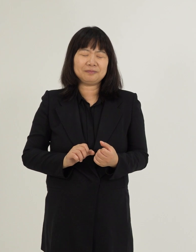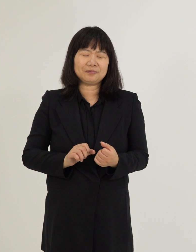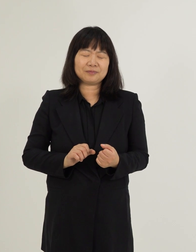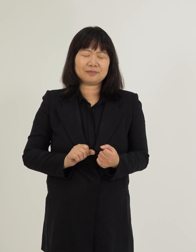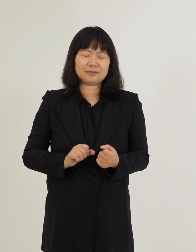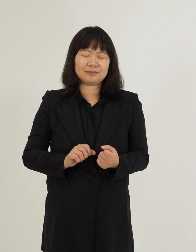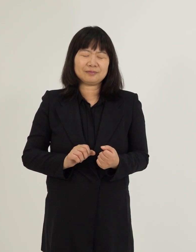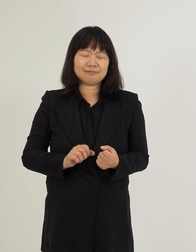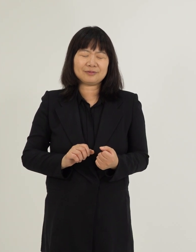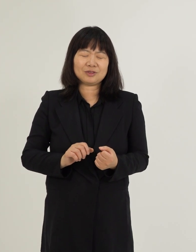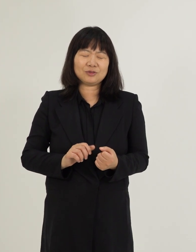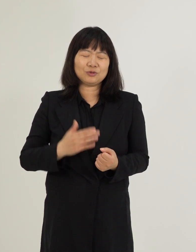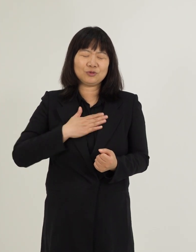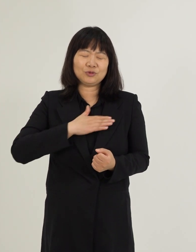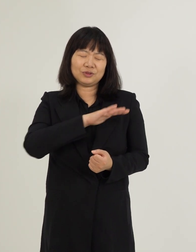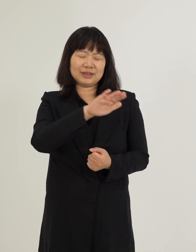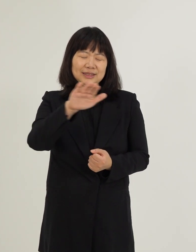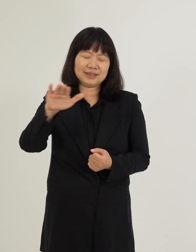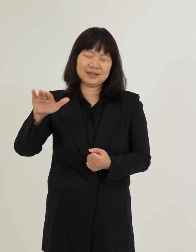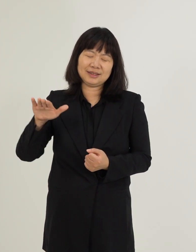대답하리라.